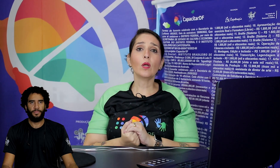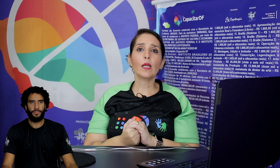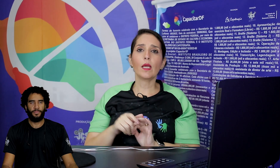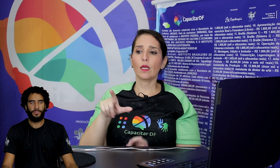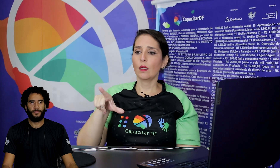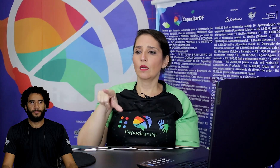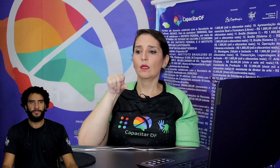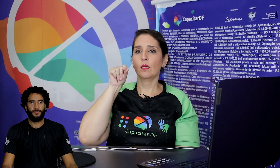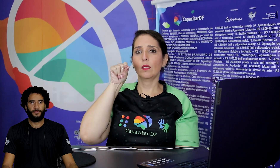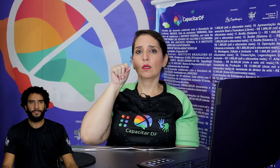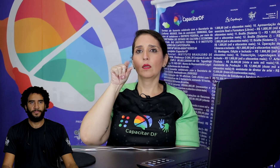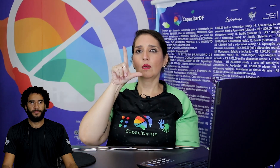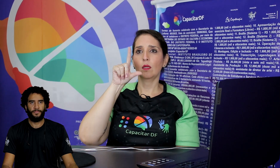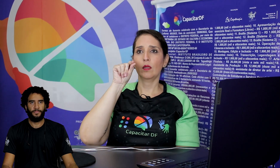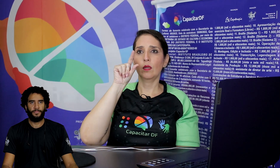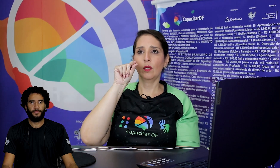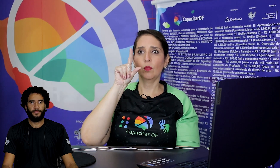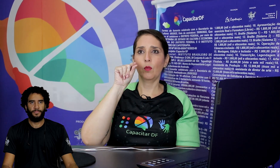Escolher.